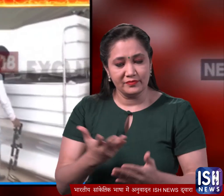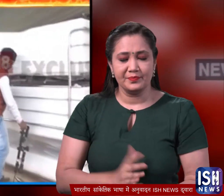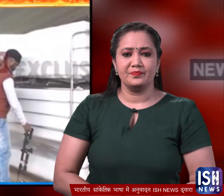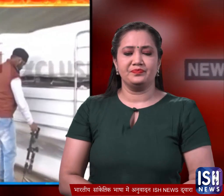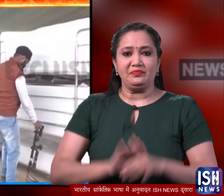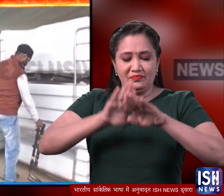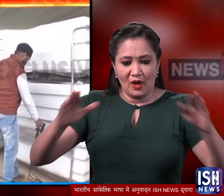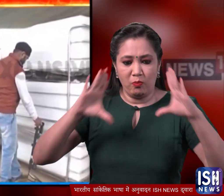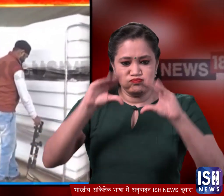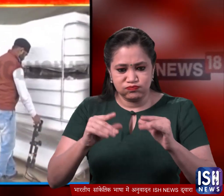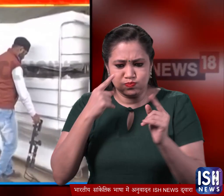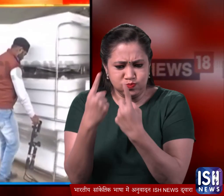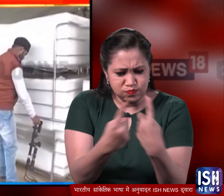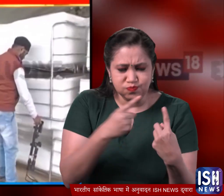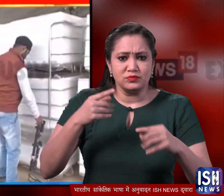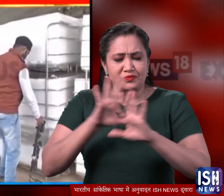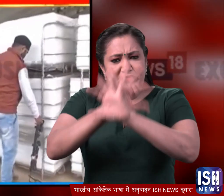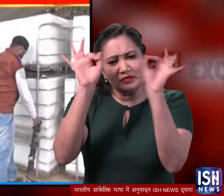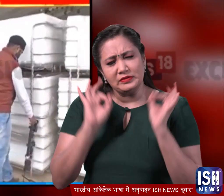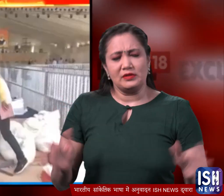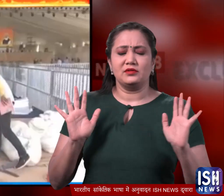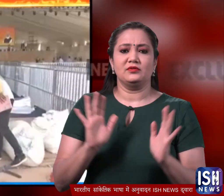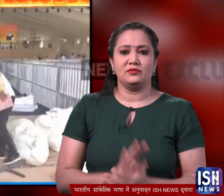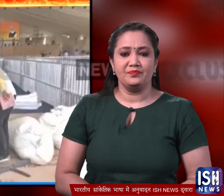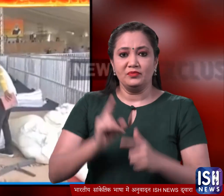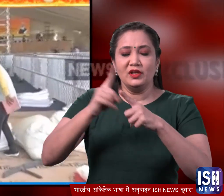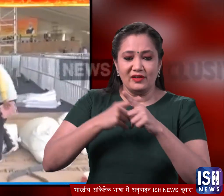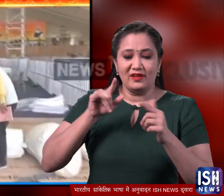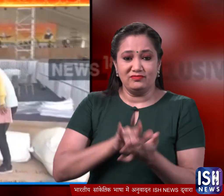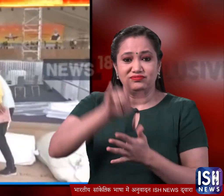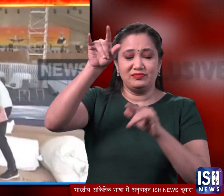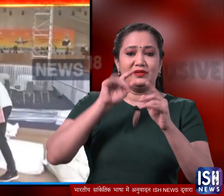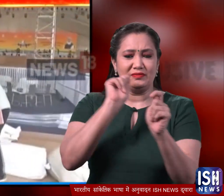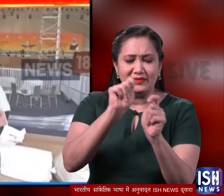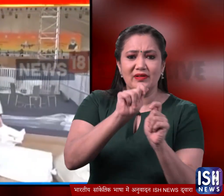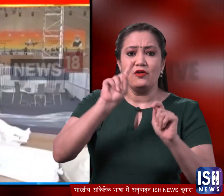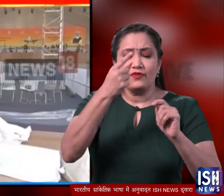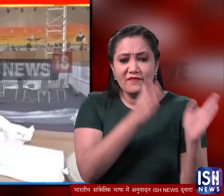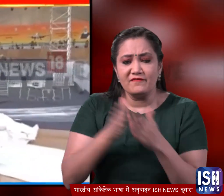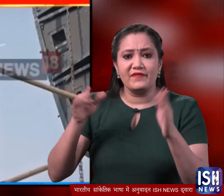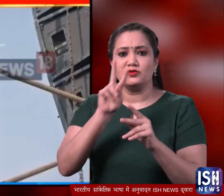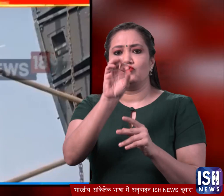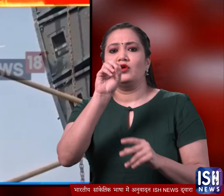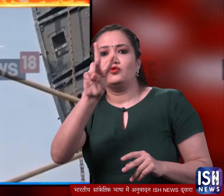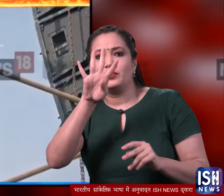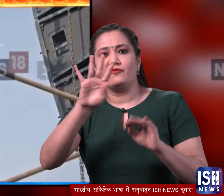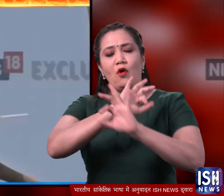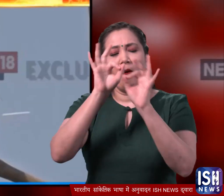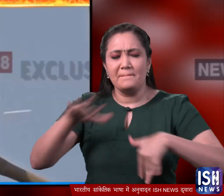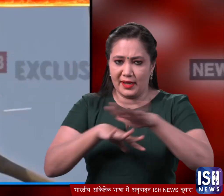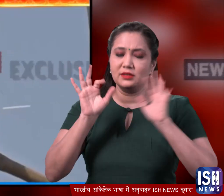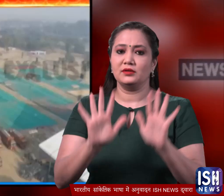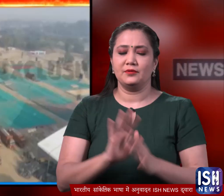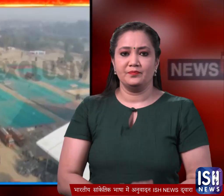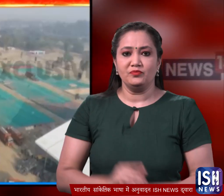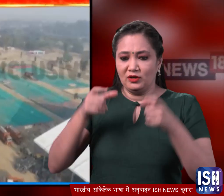पर रखने के लिए आए सोफों की जांच भी सुरक्षा विभागों के अफसर कर चुके हैं। जेवर पर बनने वाले एयरपोर्ट के काम का पहला चरण 2024 तक पूरा करने की